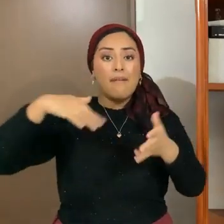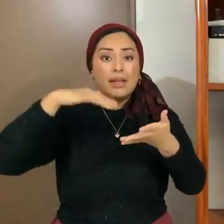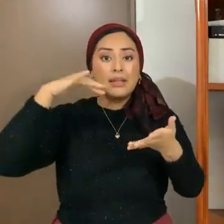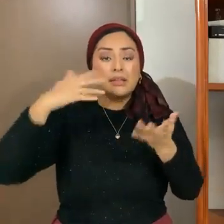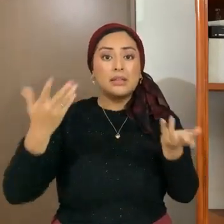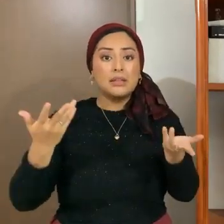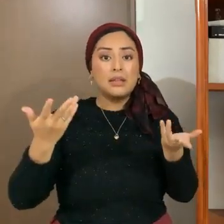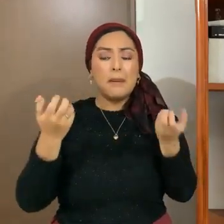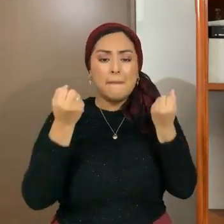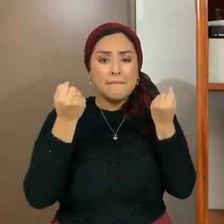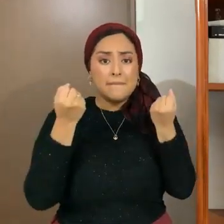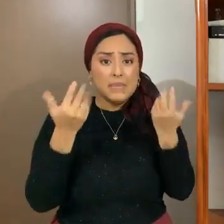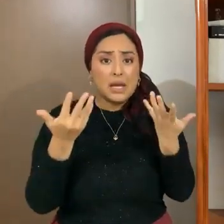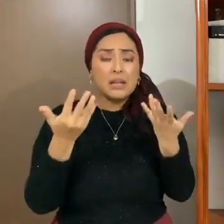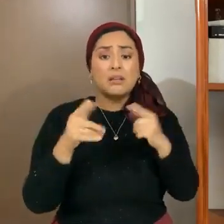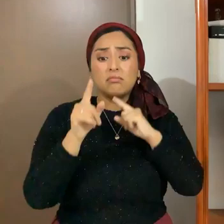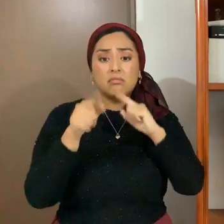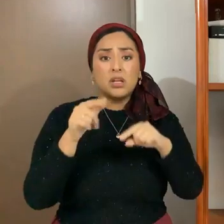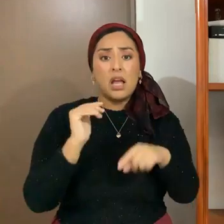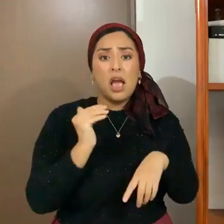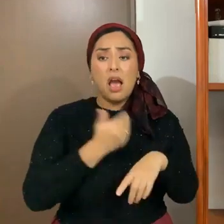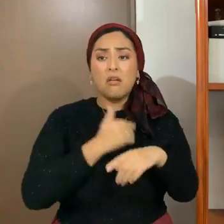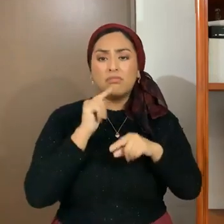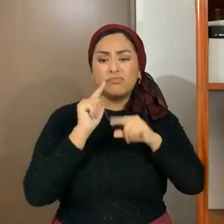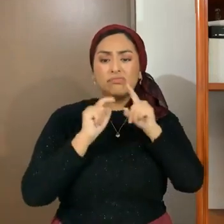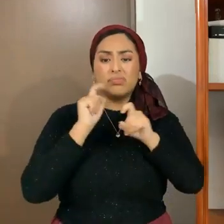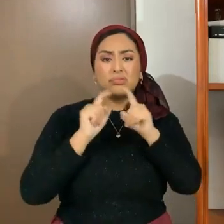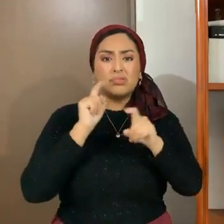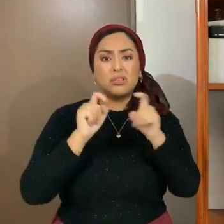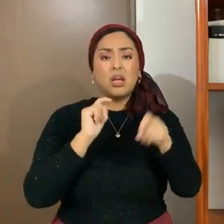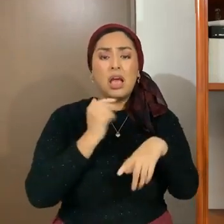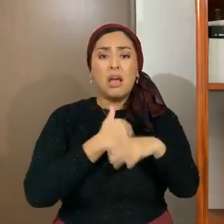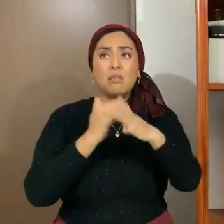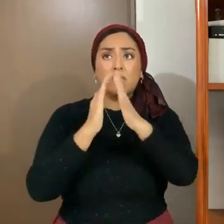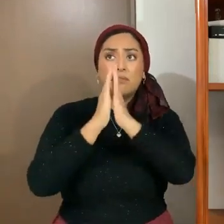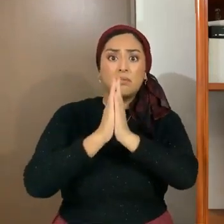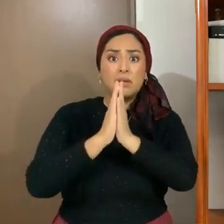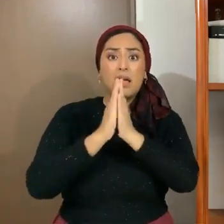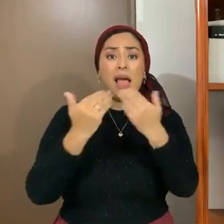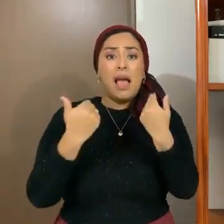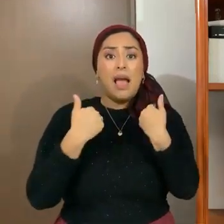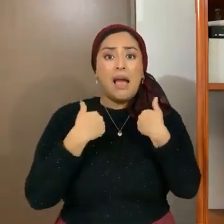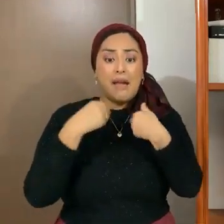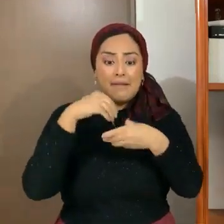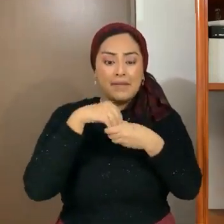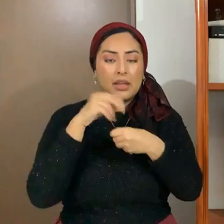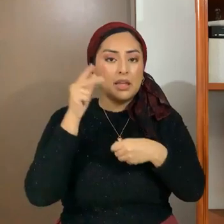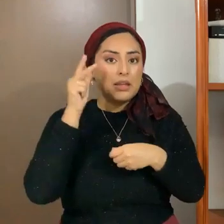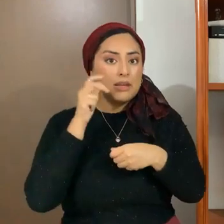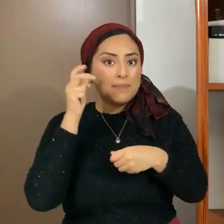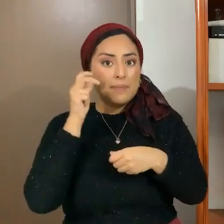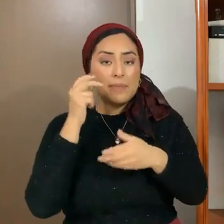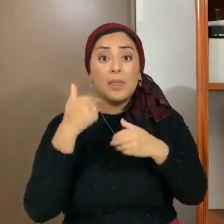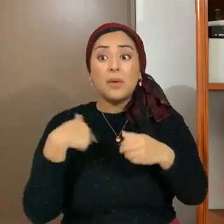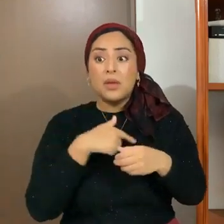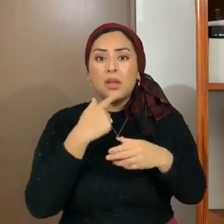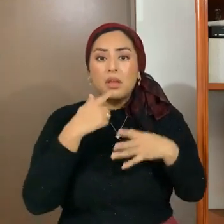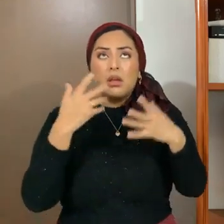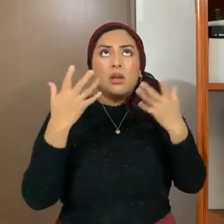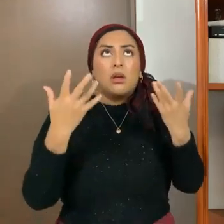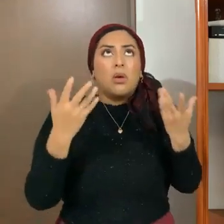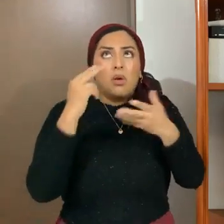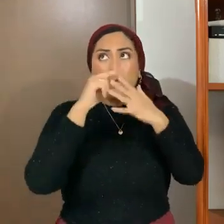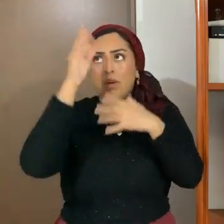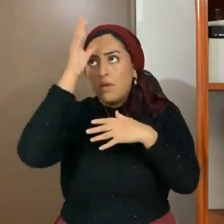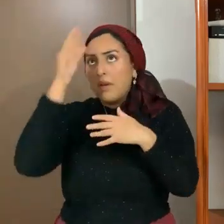estudiado. Muchas respuestas a nuestras preguntas o a nuestras oraciones están en los audios, porque uno dice: bueno, padre,